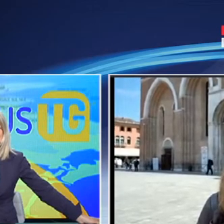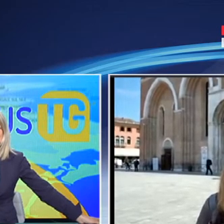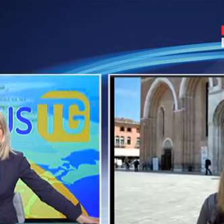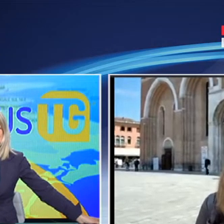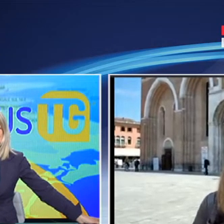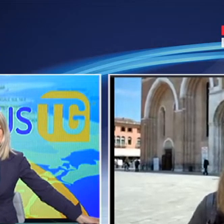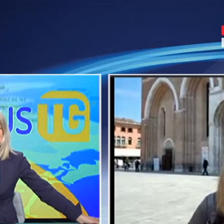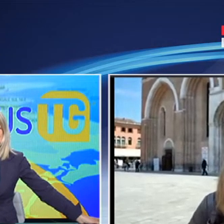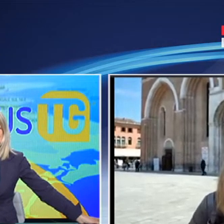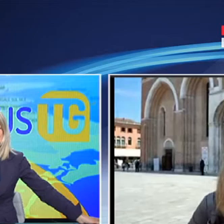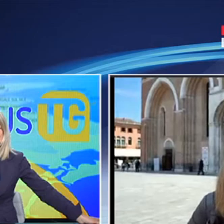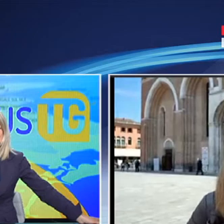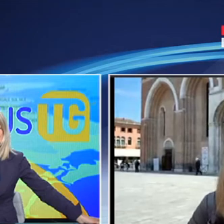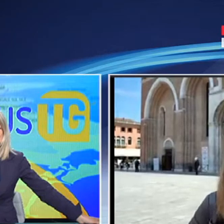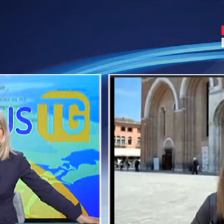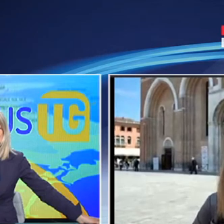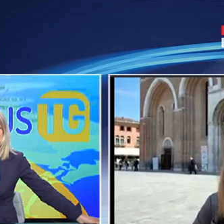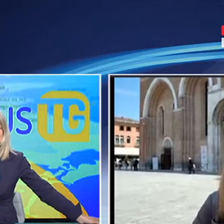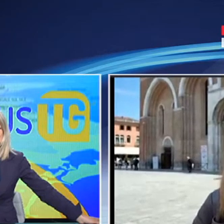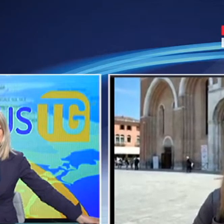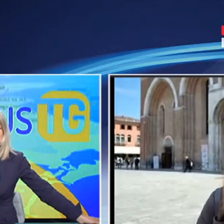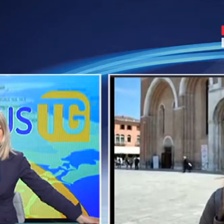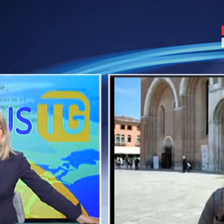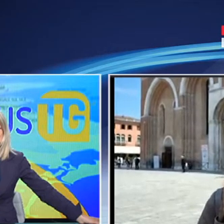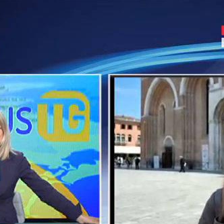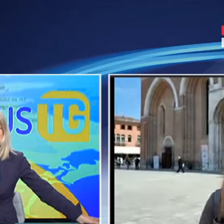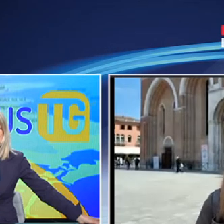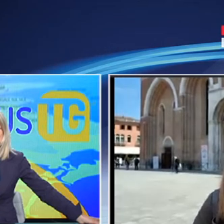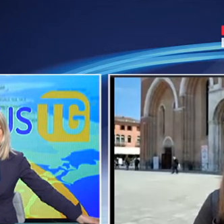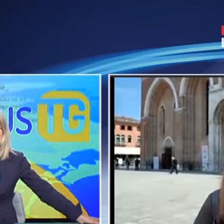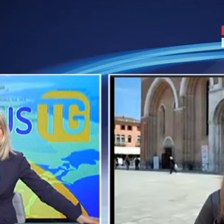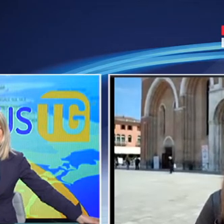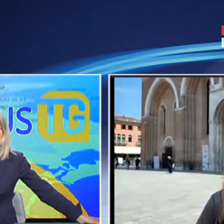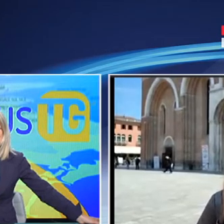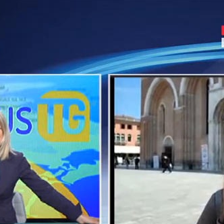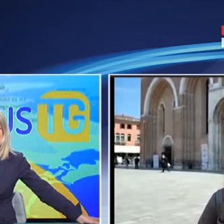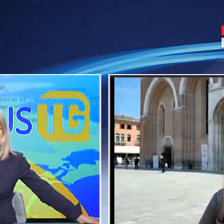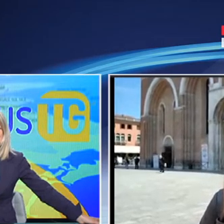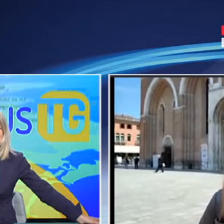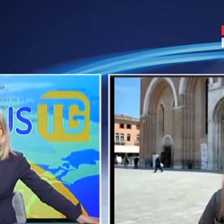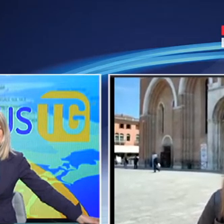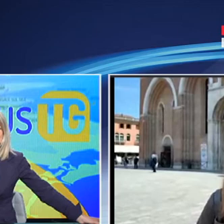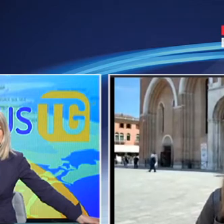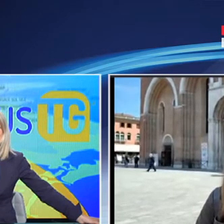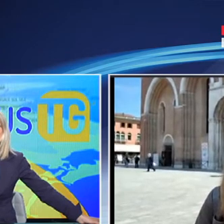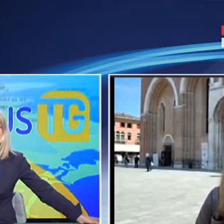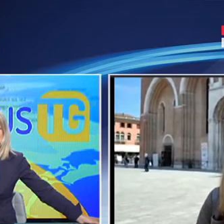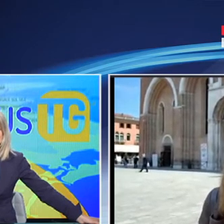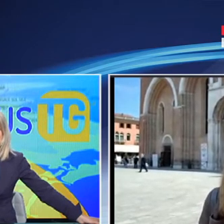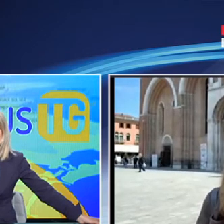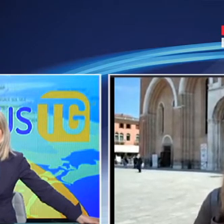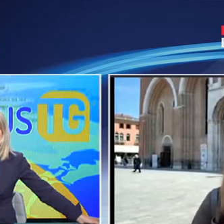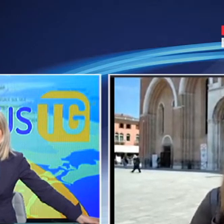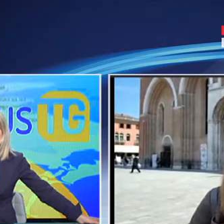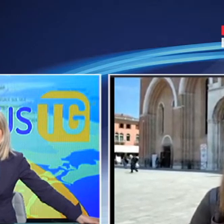poi per altre notizie che riguardano invece la città di Padova, oggi si insedierà anche il nuovo prefetto Raffaele Grassi, che